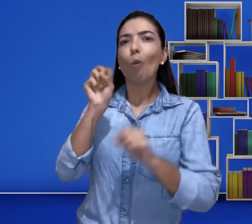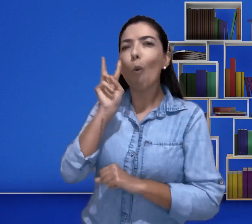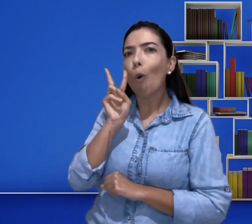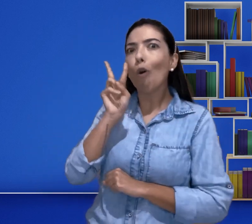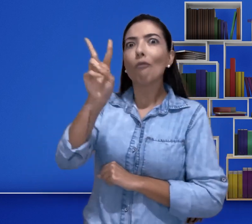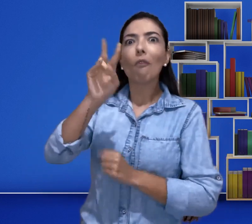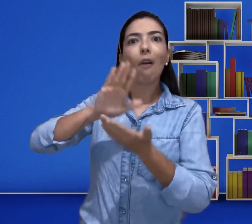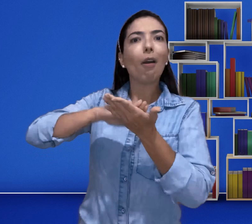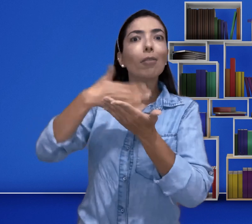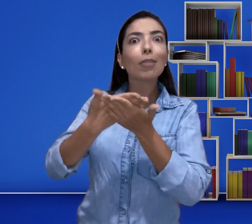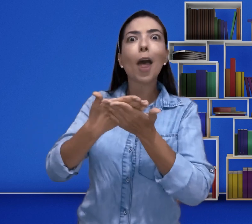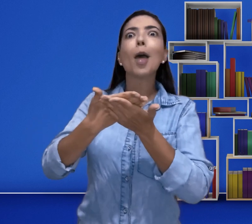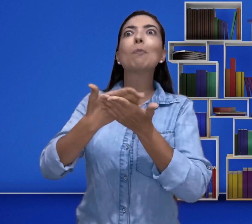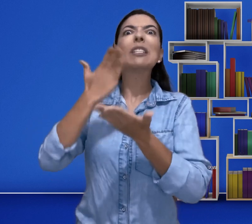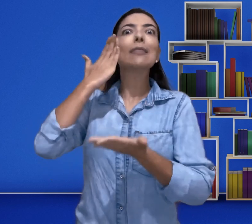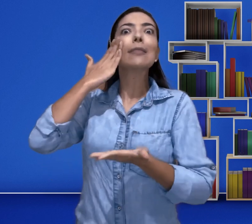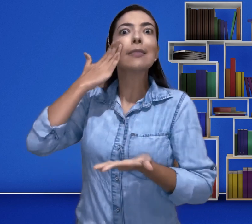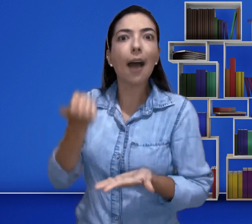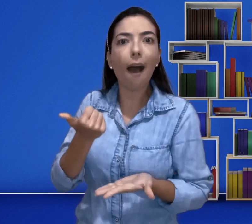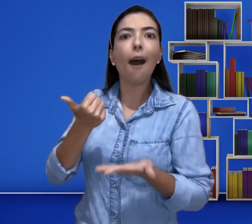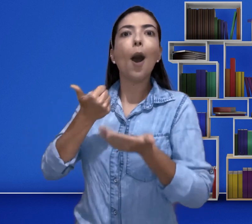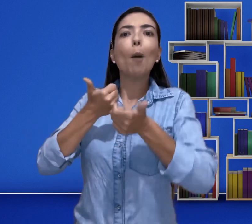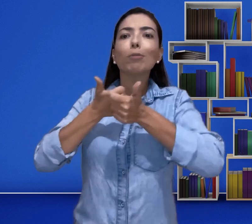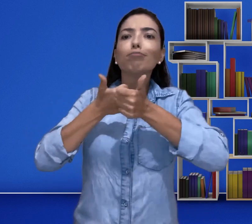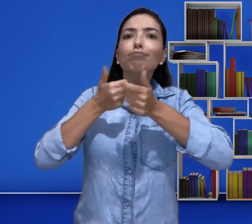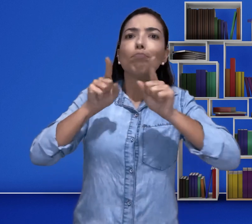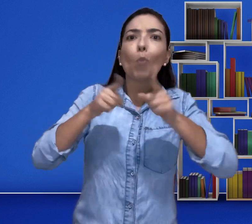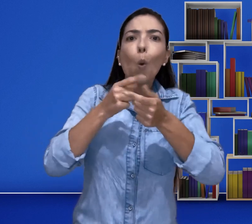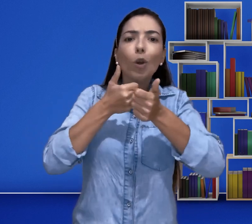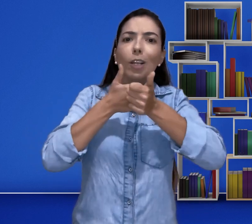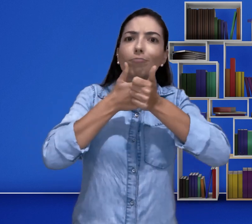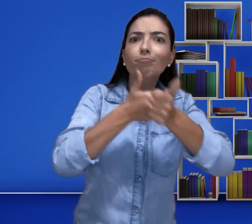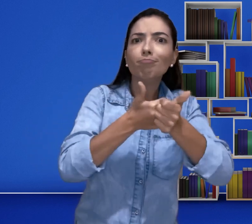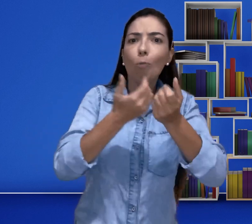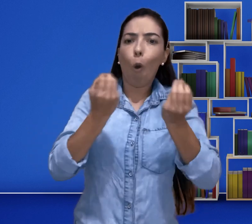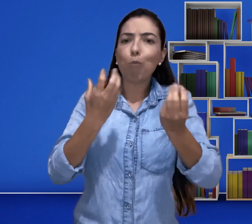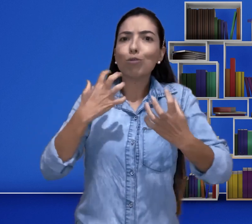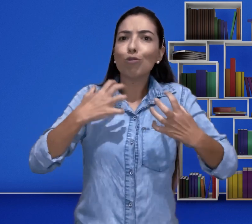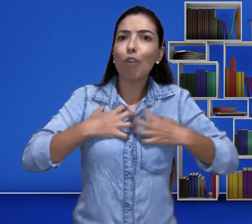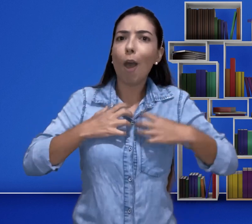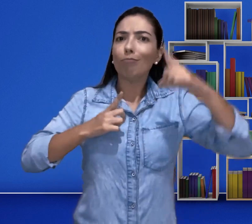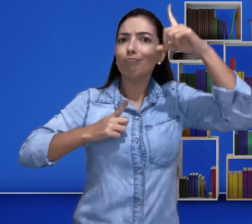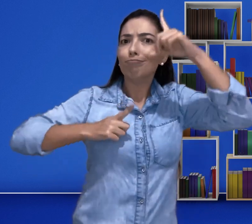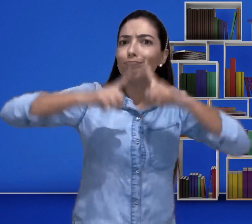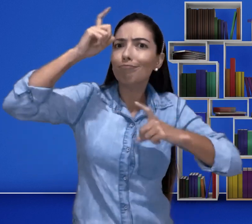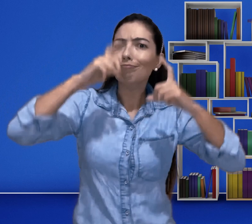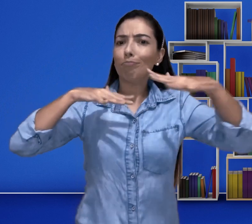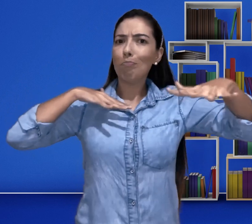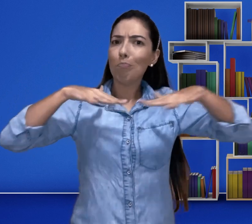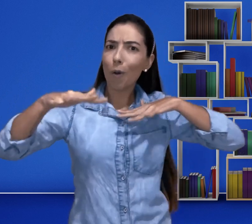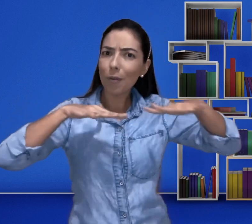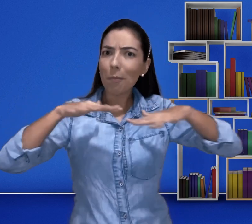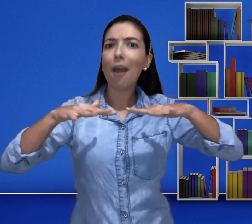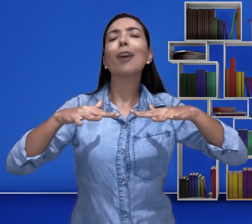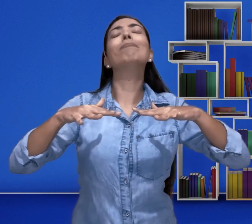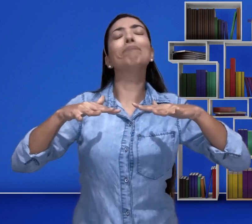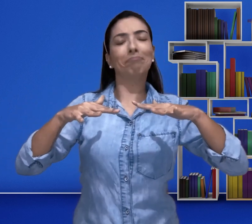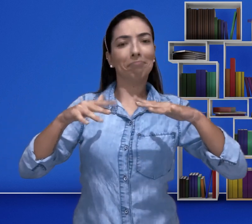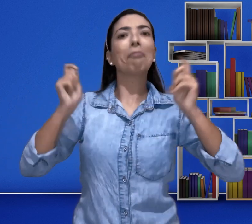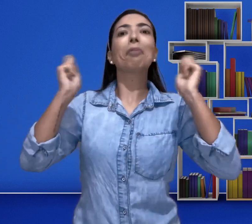Eu adoro ver intérpretes que sabem interpretar músicas, que colocam nas suas expressões, nos seus movimentos, e